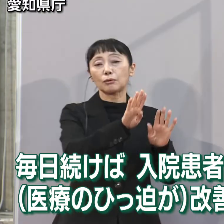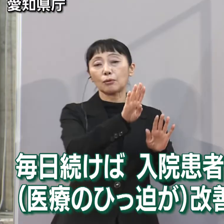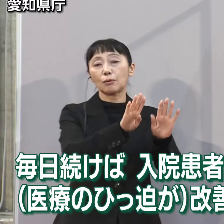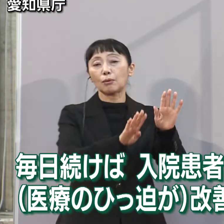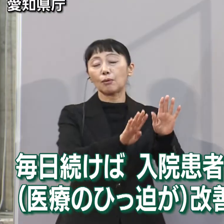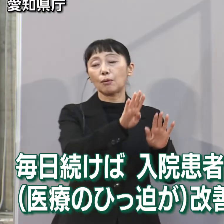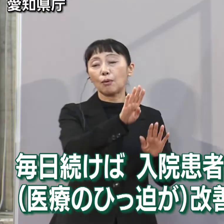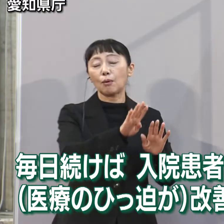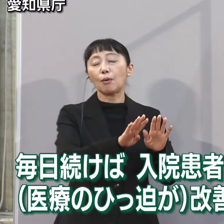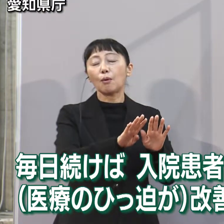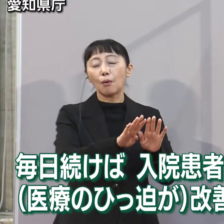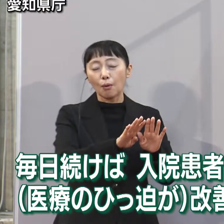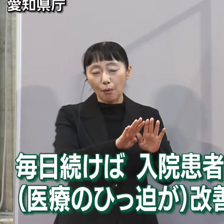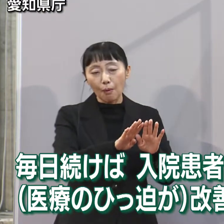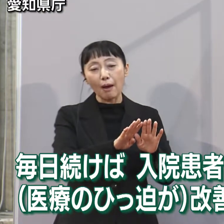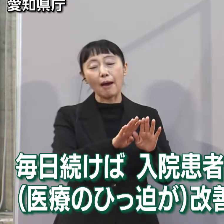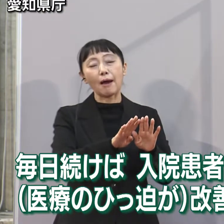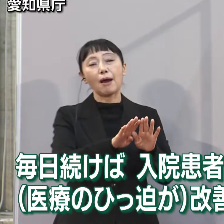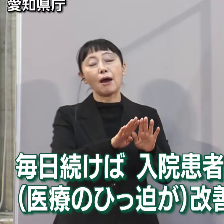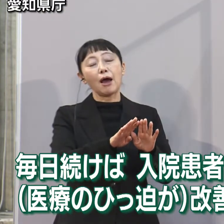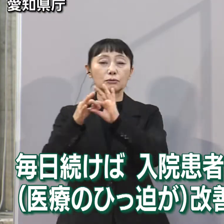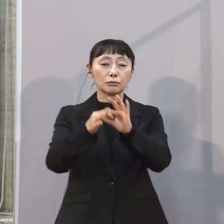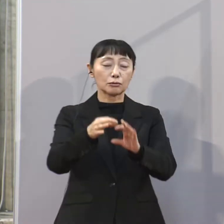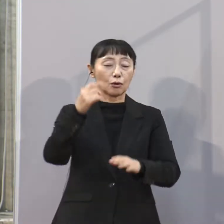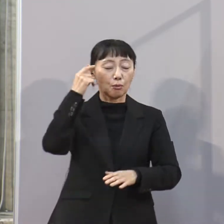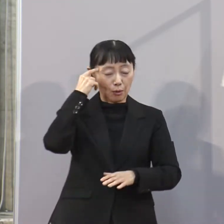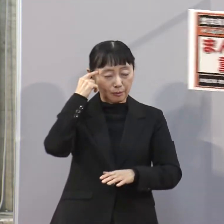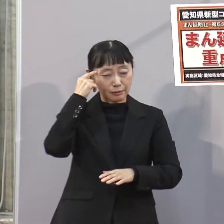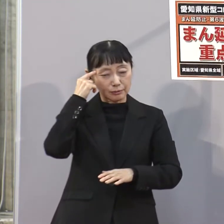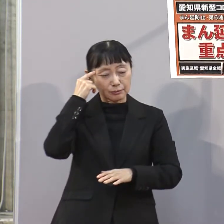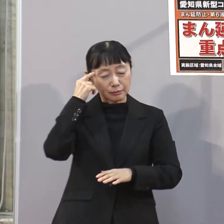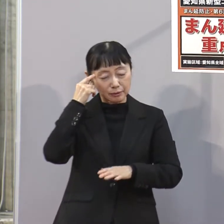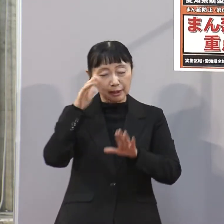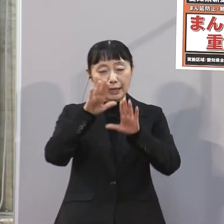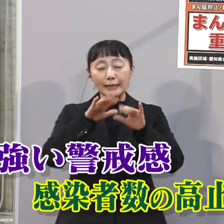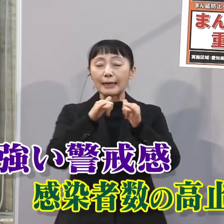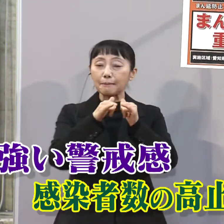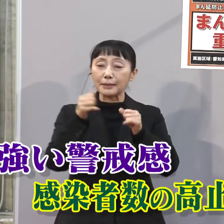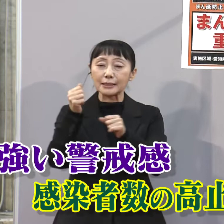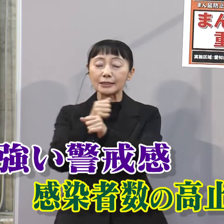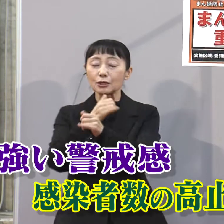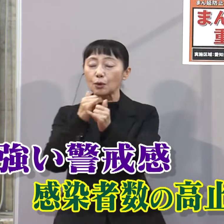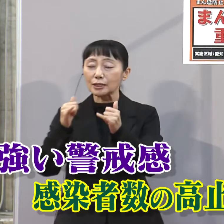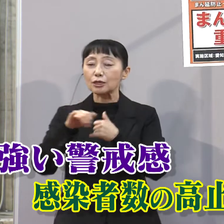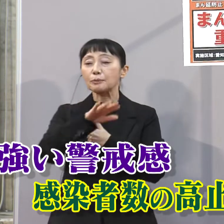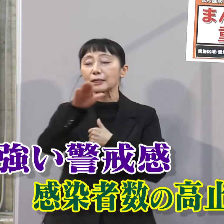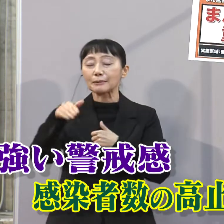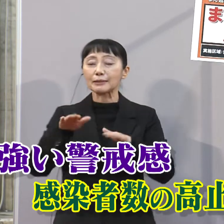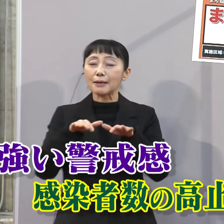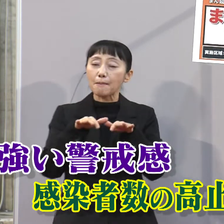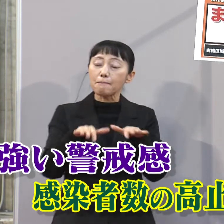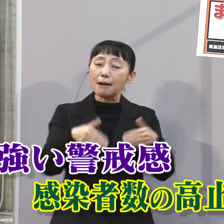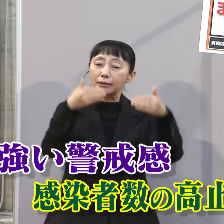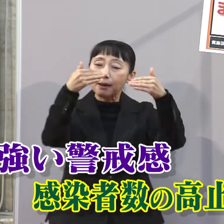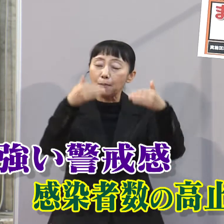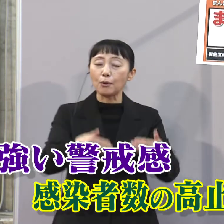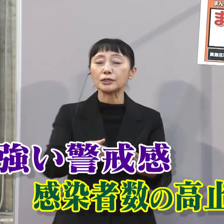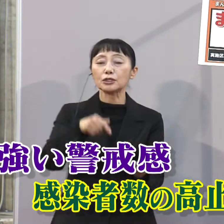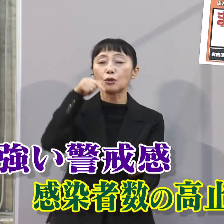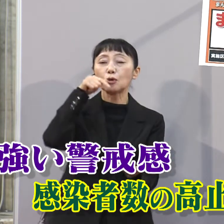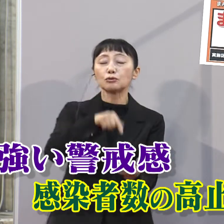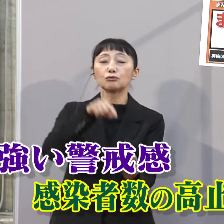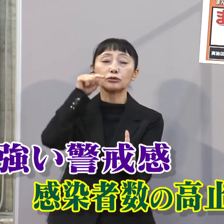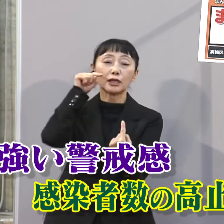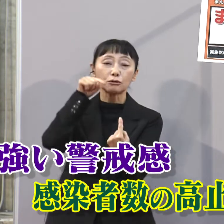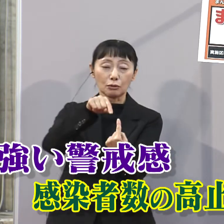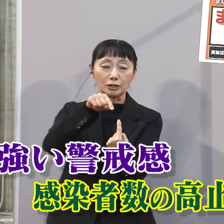急速に改善されるということにはならない強い警戒感を示したのは新規感染者の高止まりによる